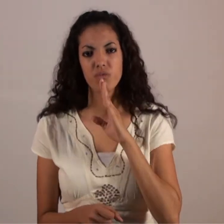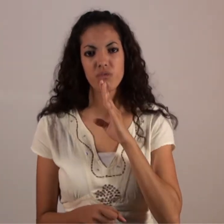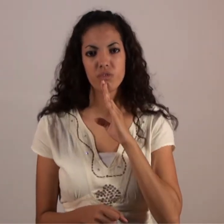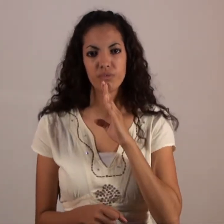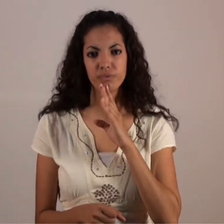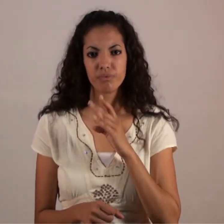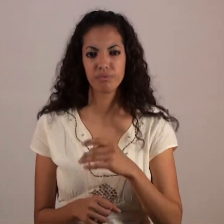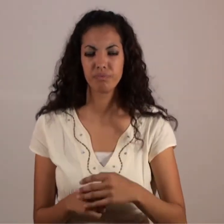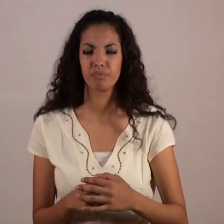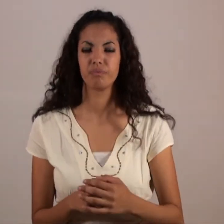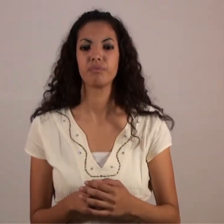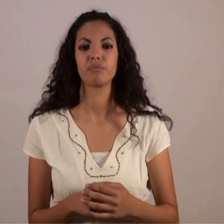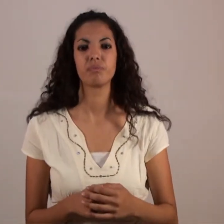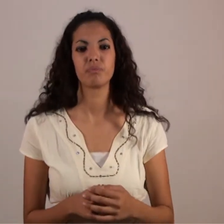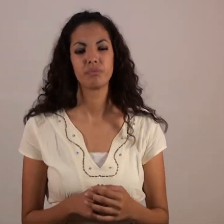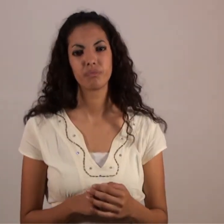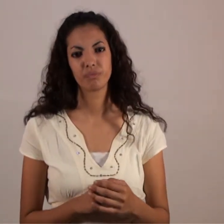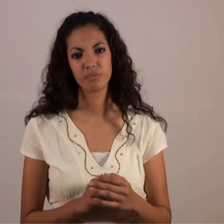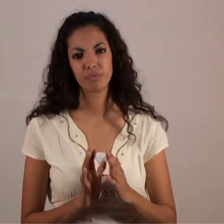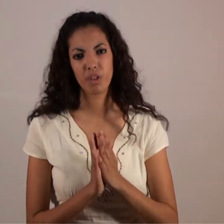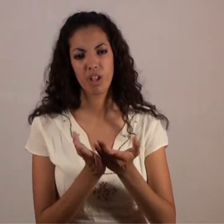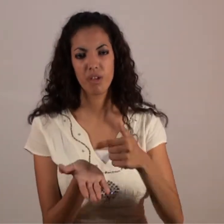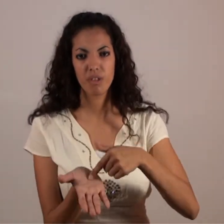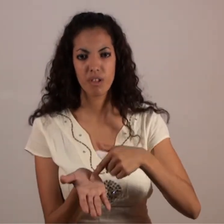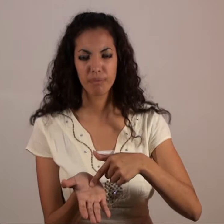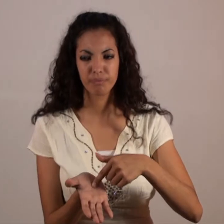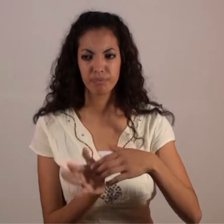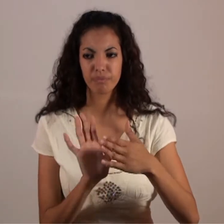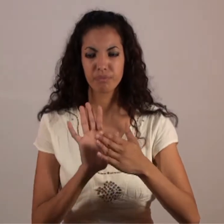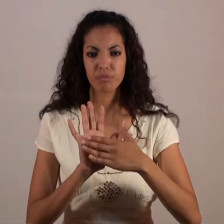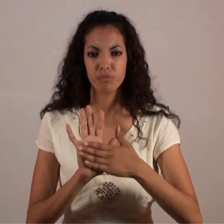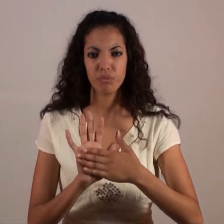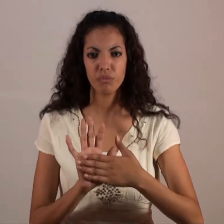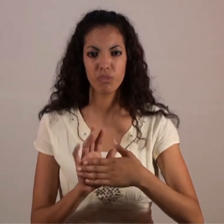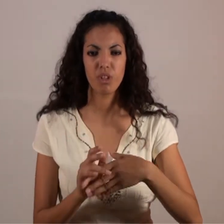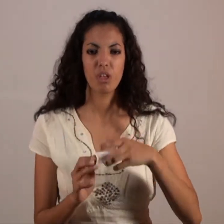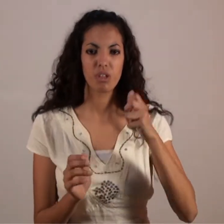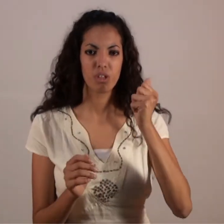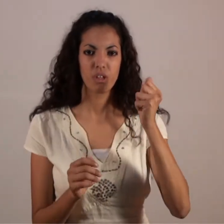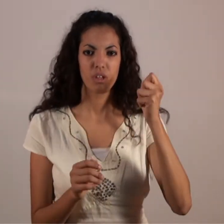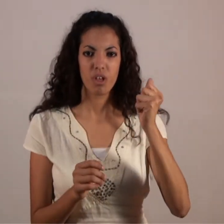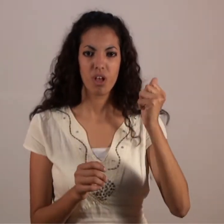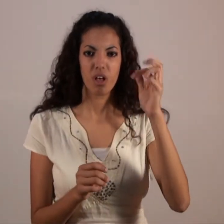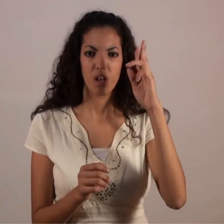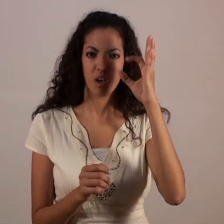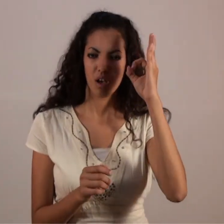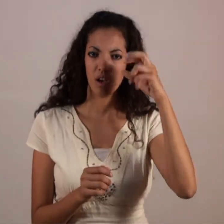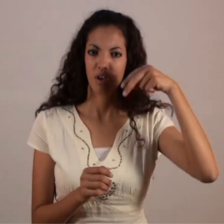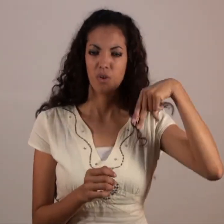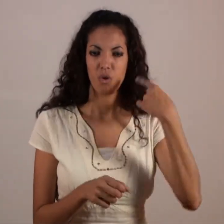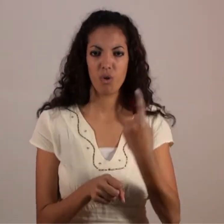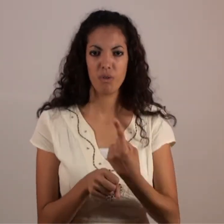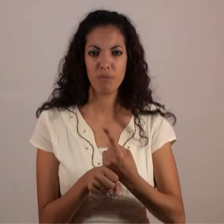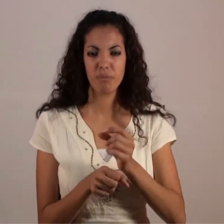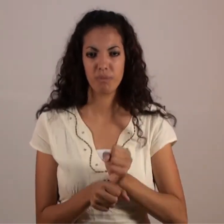aarónico idealizado. Designación divina, representante de los hombres, mediación ante